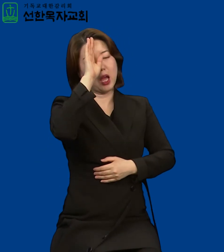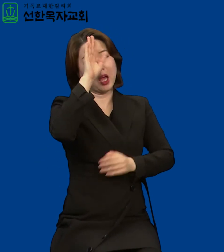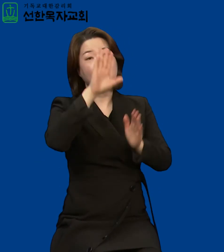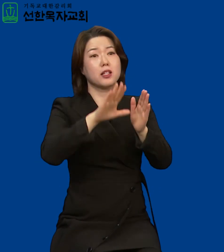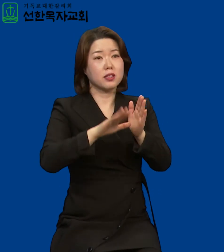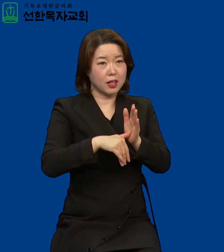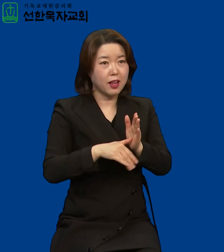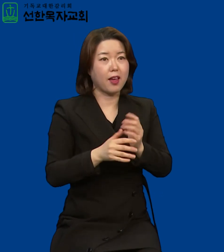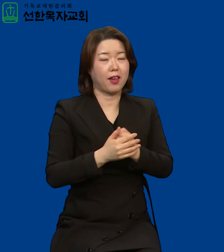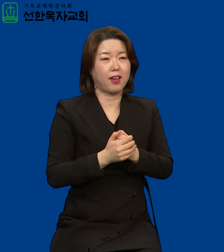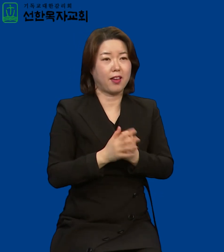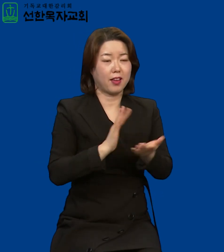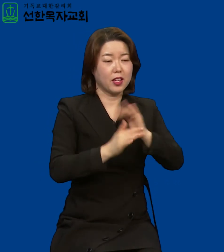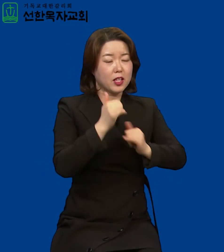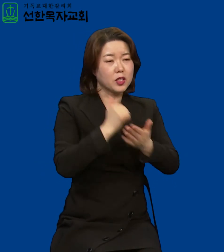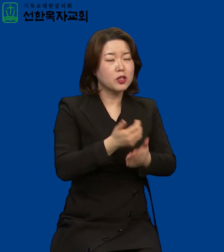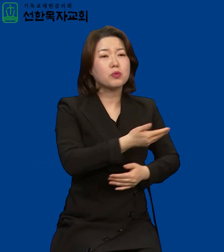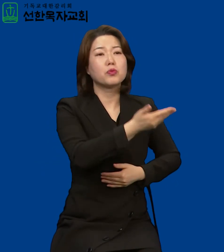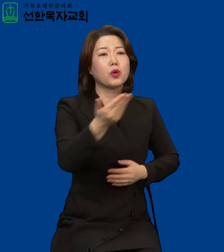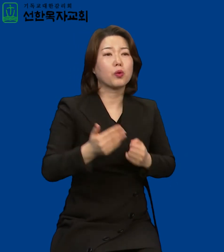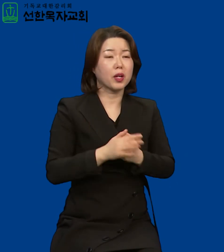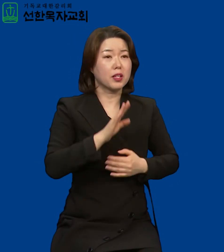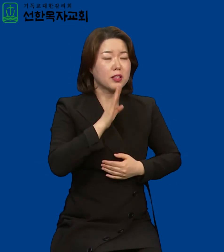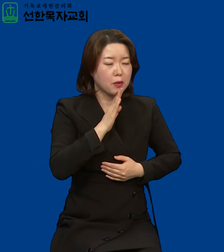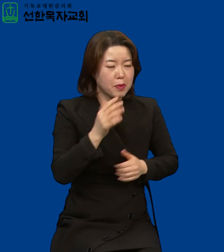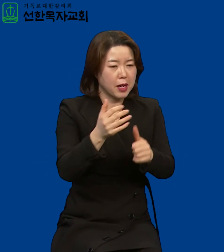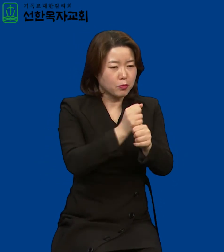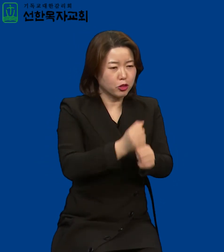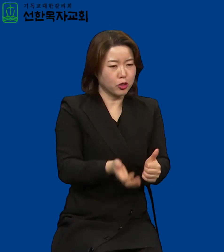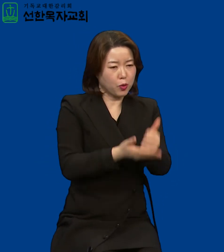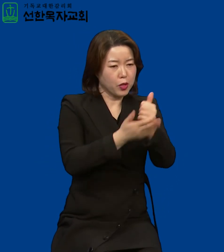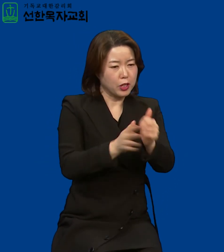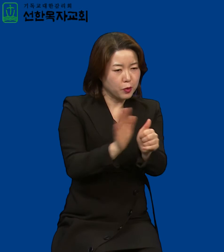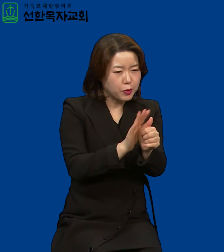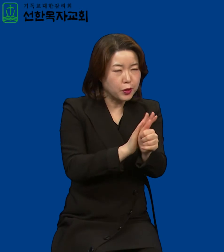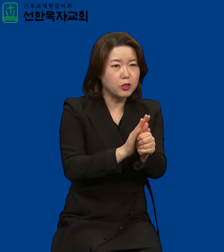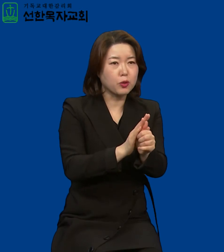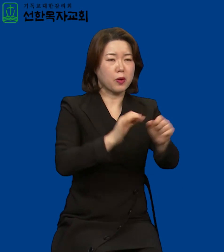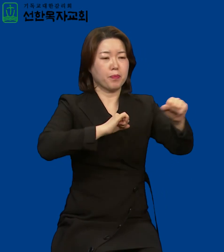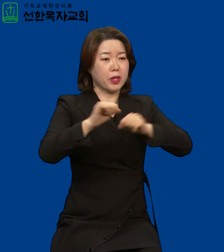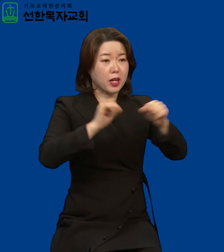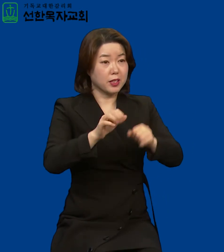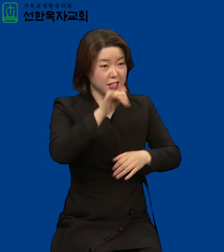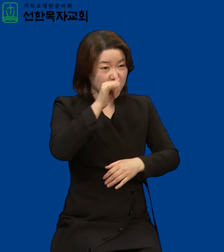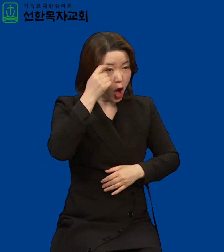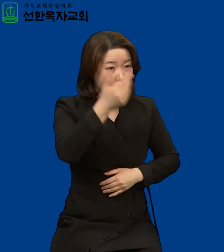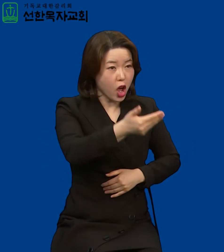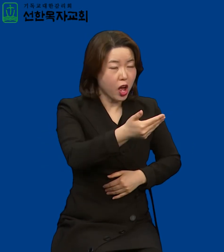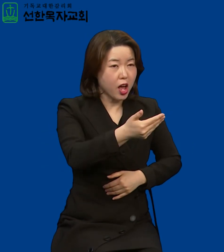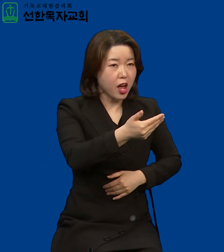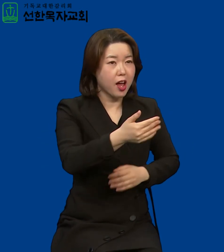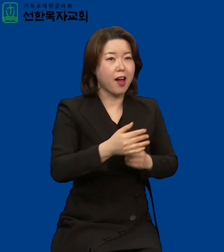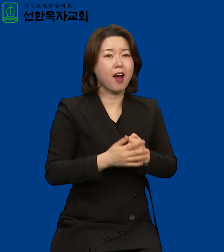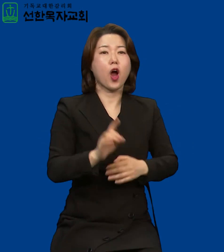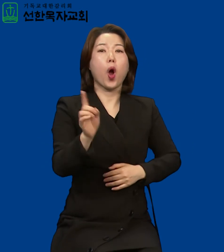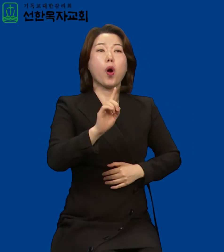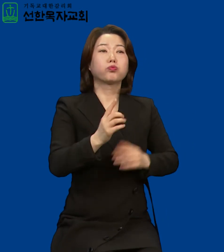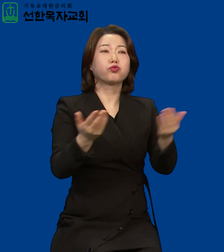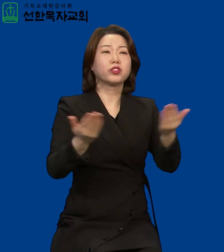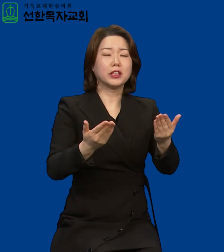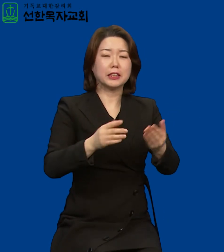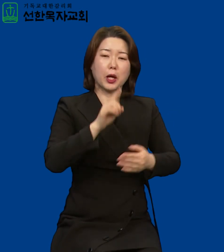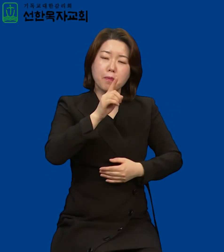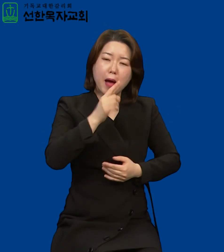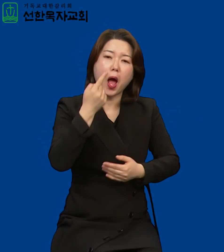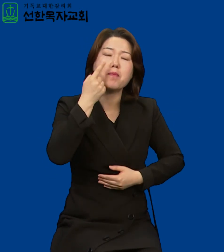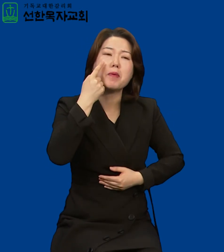때 예수님께서 여러분에게 정말 붙들어 주시고 위로해 주시고 역사하셨어요? 어떤 일이 좀 있었는지 말